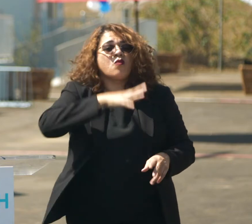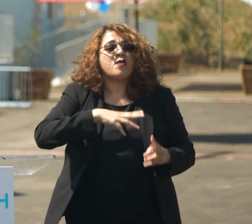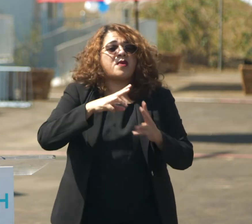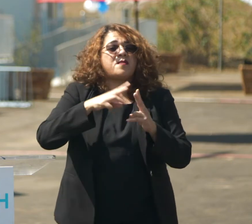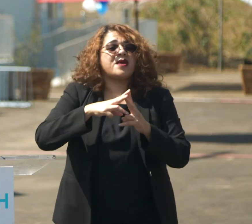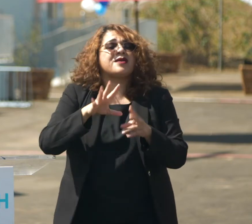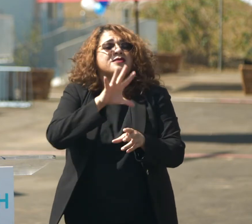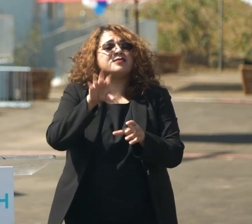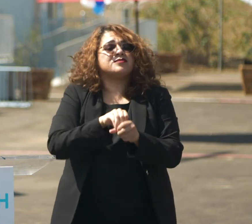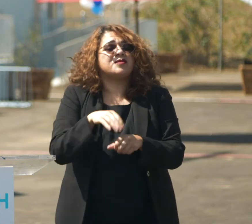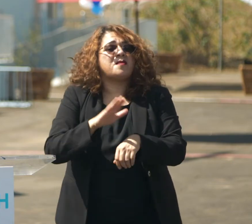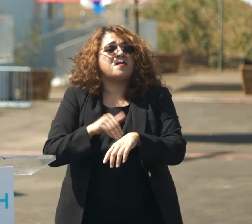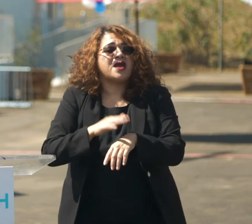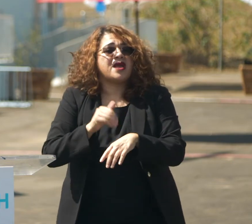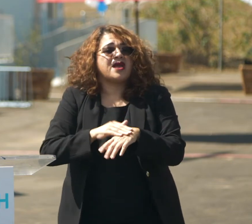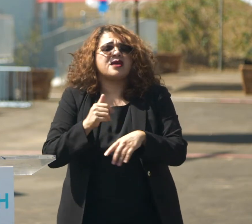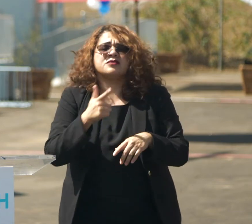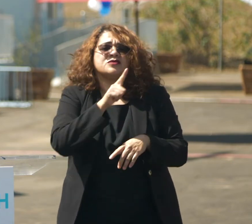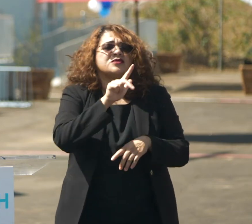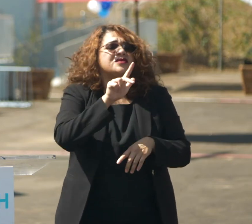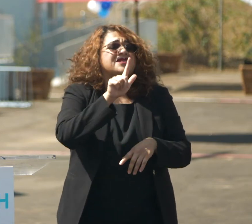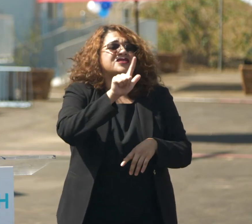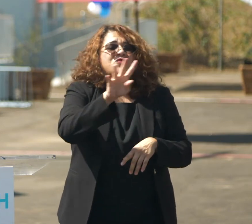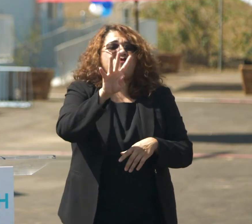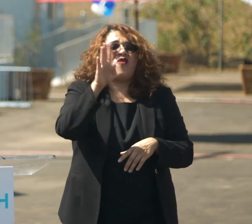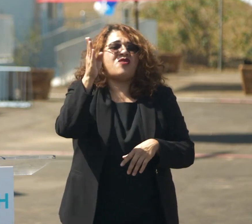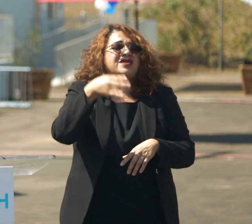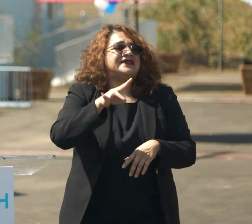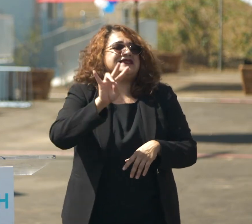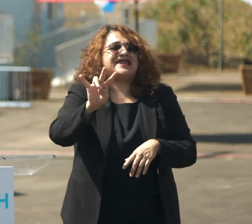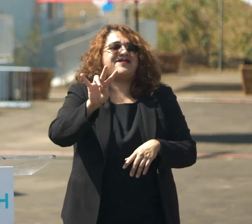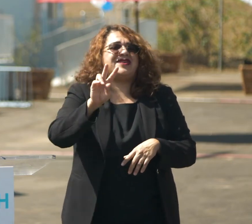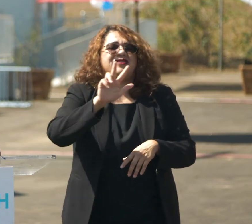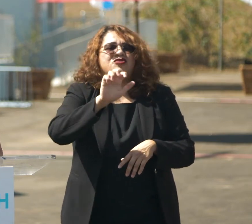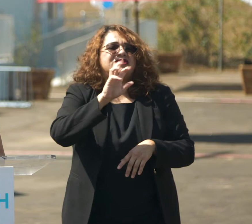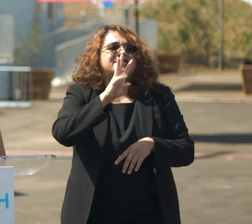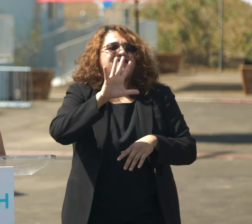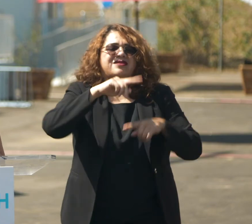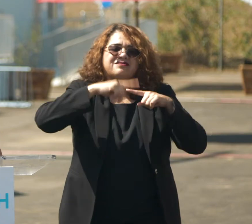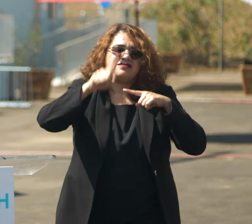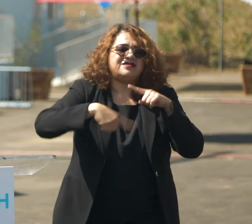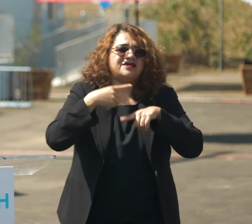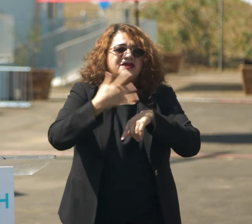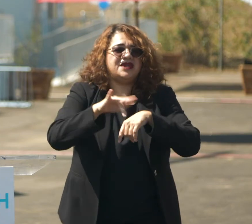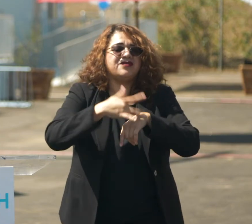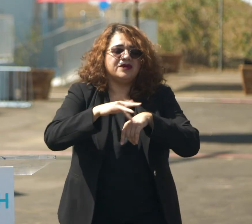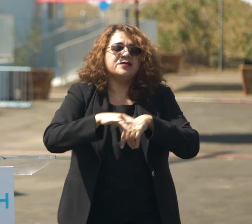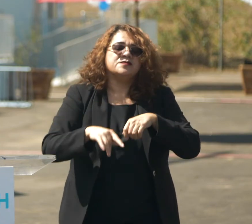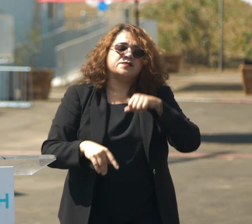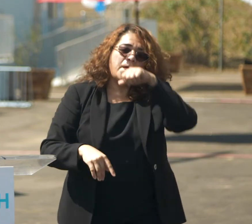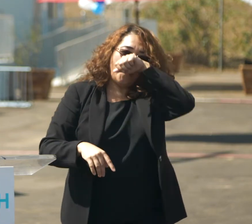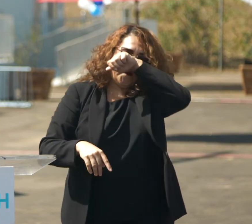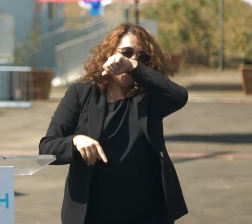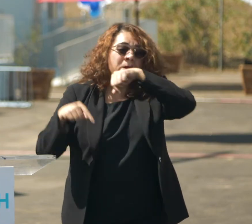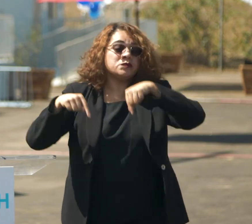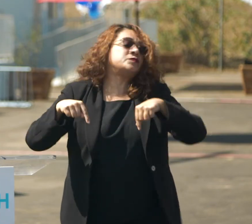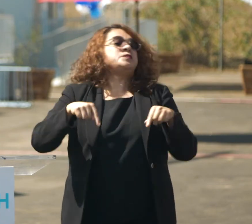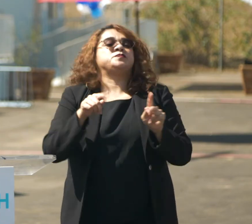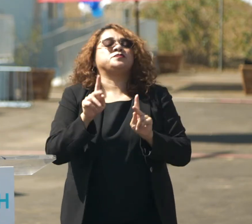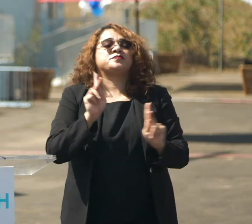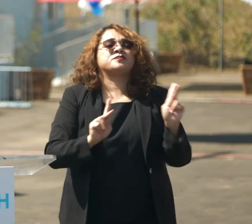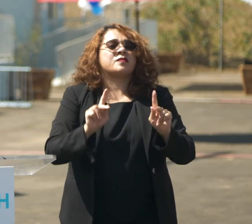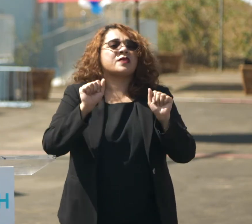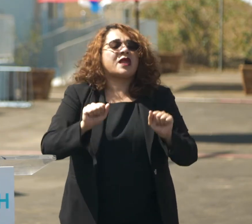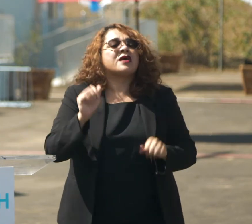mascotas, todas las noches del año. Esto garantiza un entorno en las que las personas sin hogar pueden dormir de